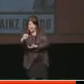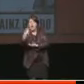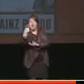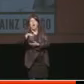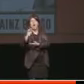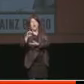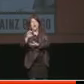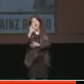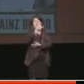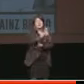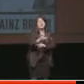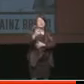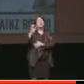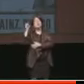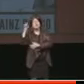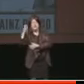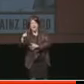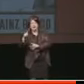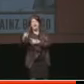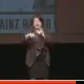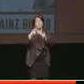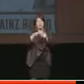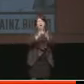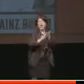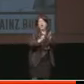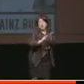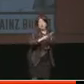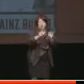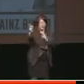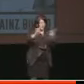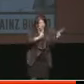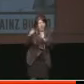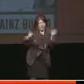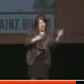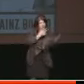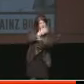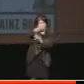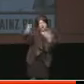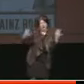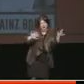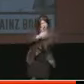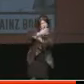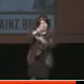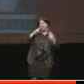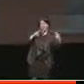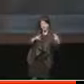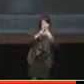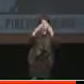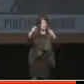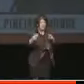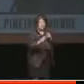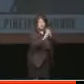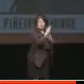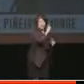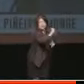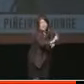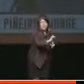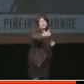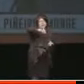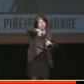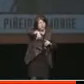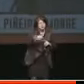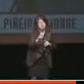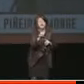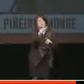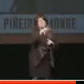lì tavole rotonde in cui questi autori si mescoleranno fra di loro per esempio a un certo punto curato da Inquentro Luis Sepulveda Claudio Pignero ed Emiliano